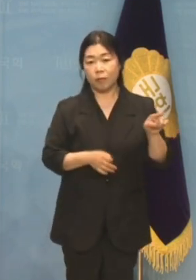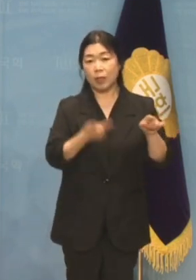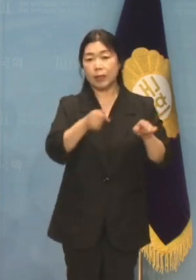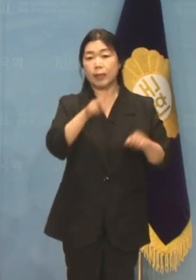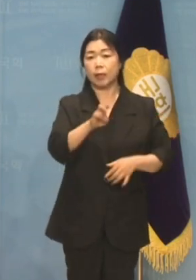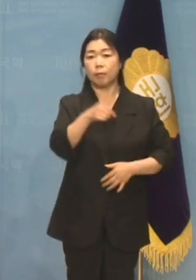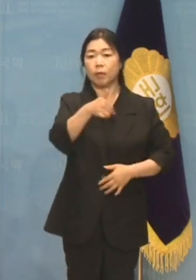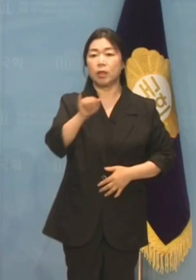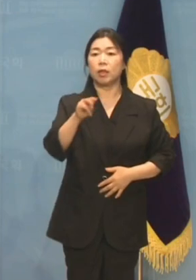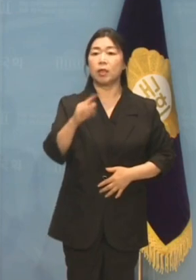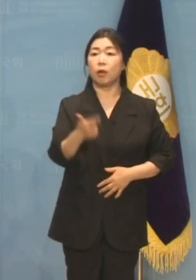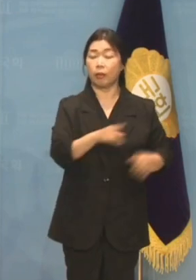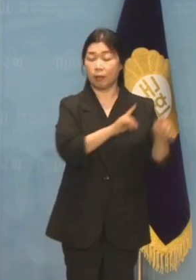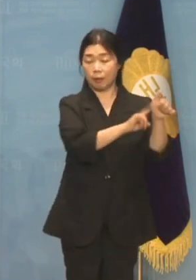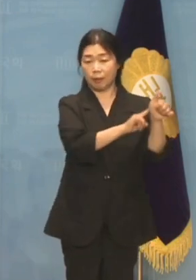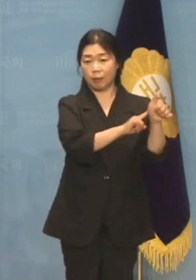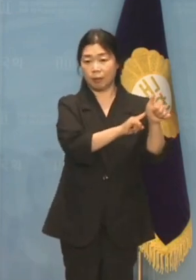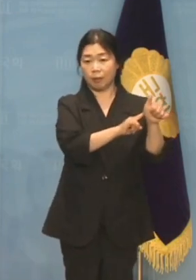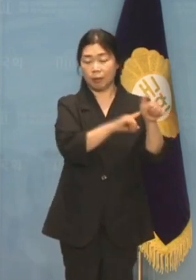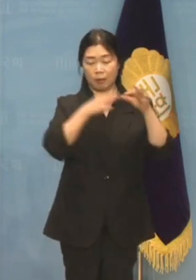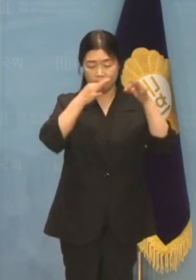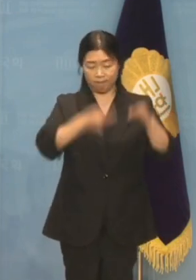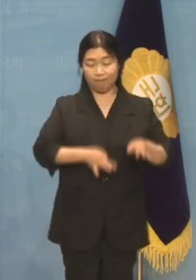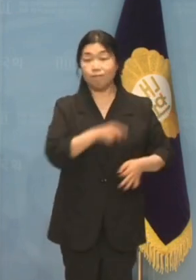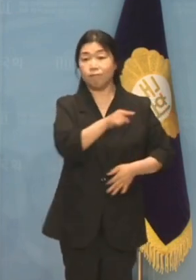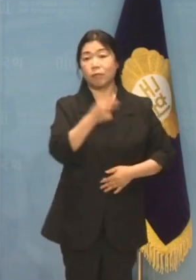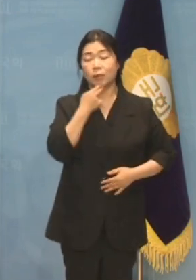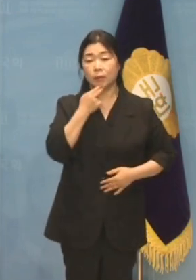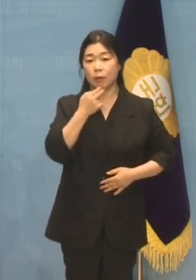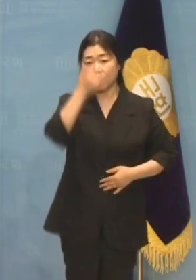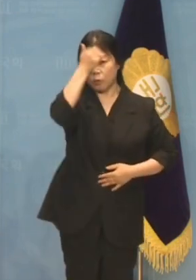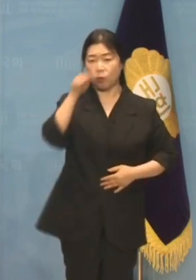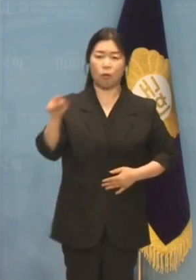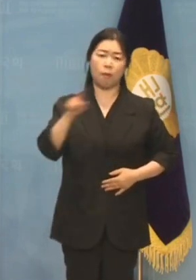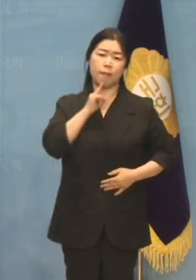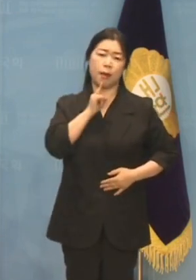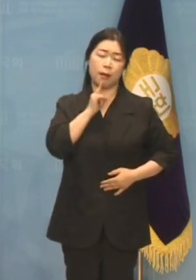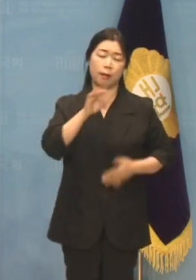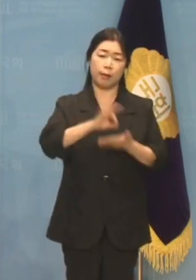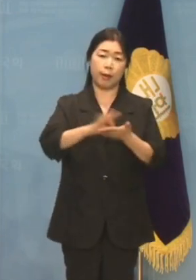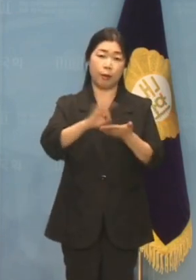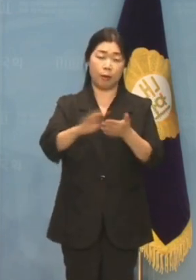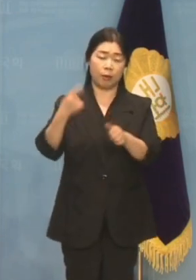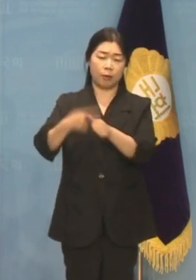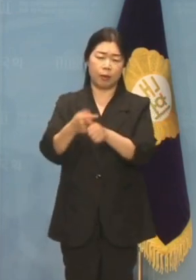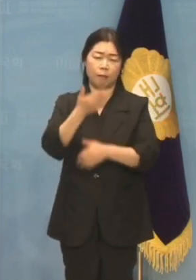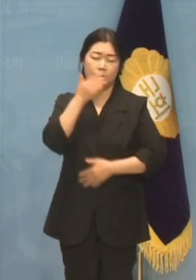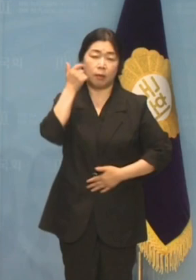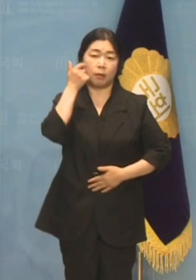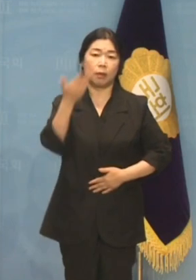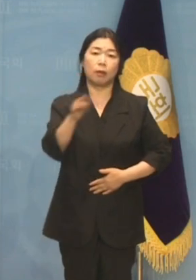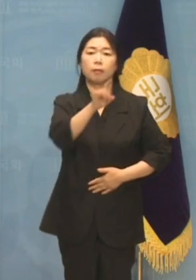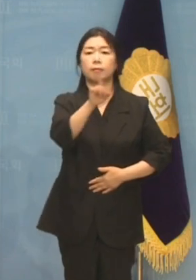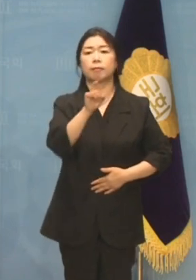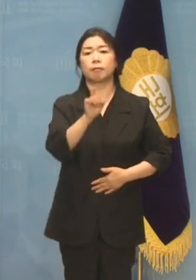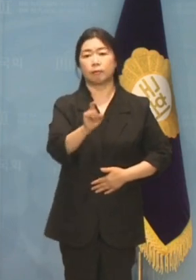김기현 대표가 우리 당을 향해 도덕성 운운하며 비판할 자격이 있는지 묻고